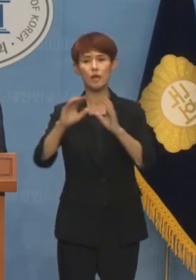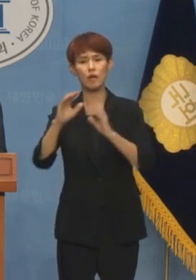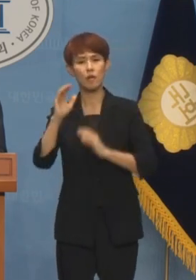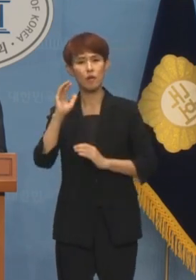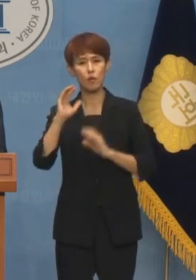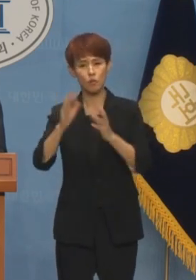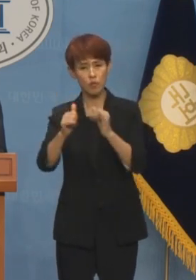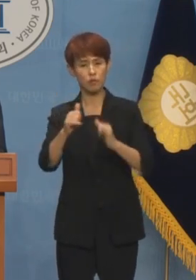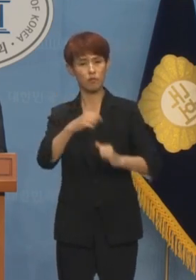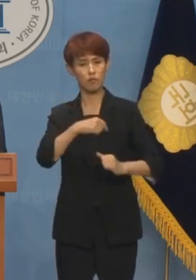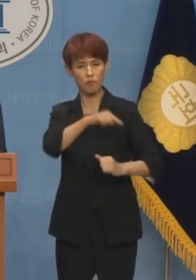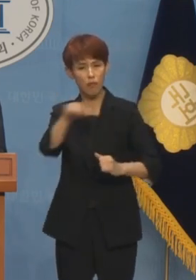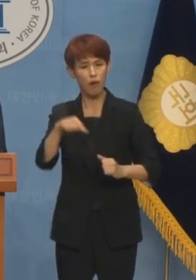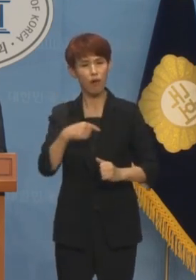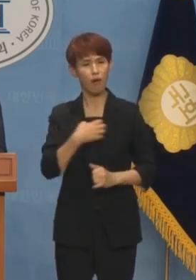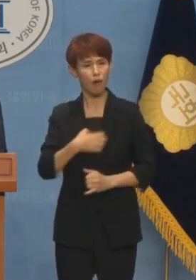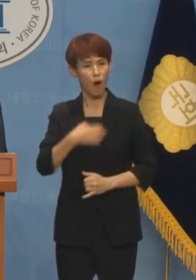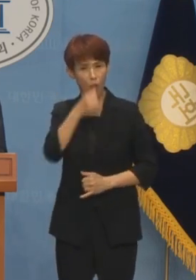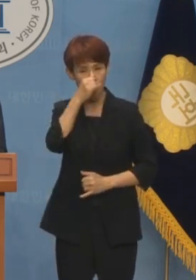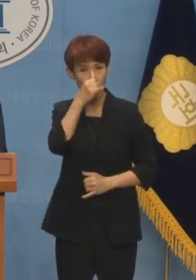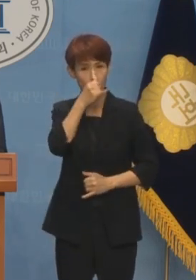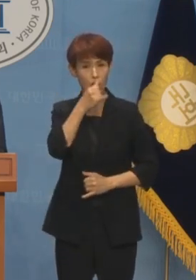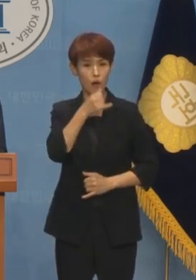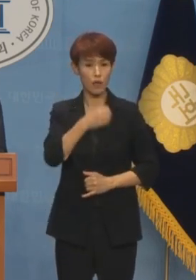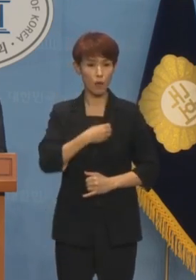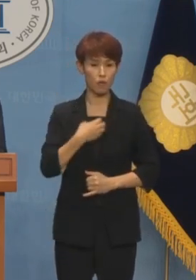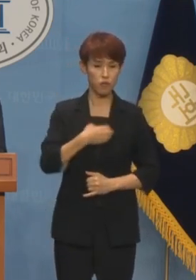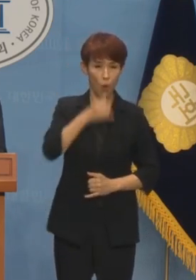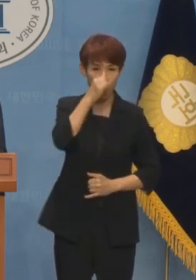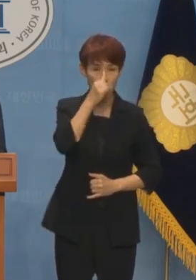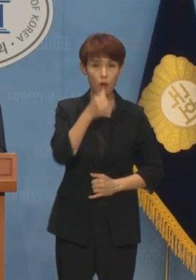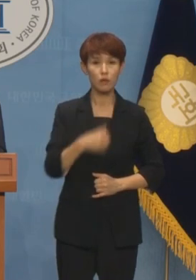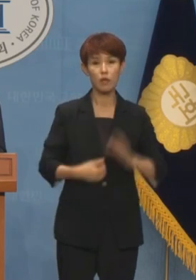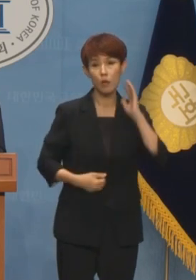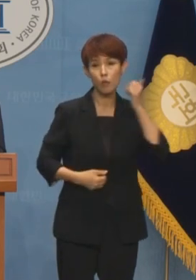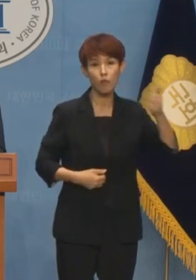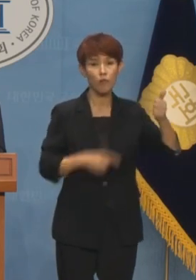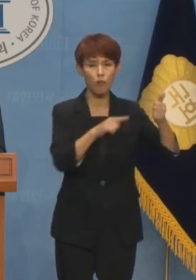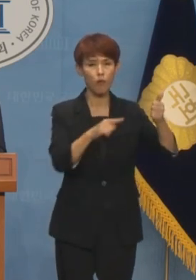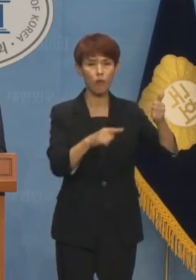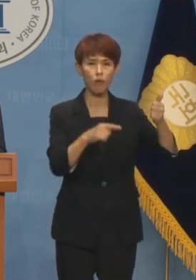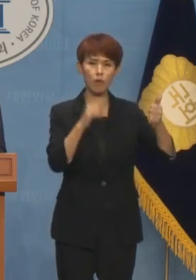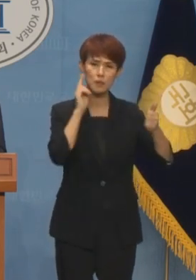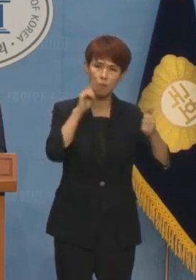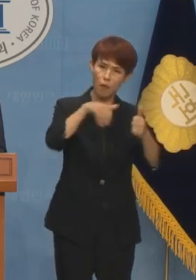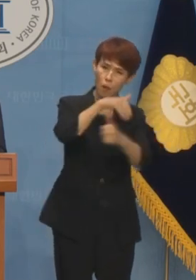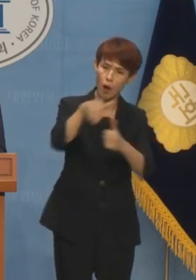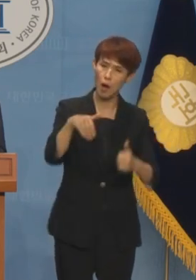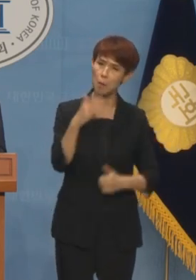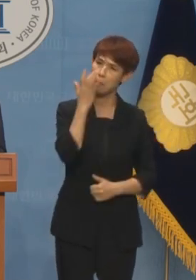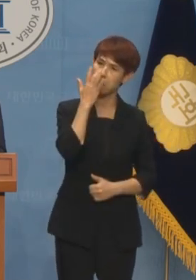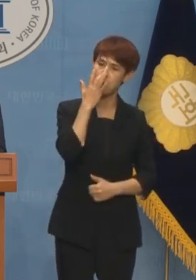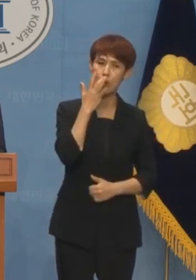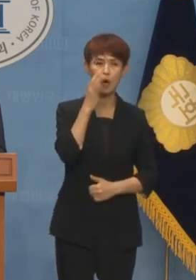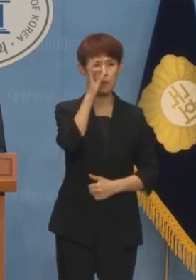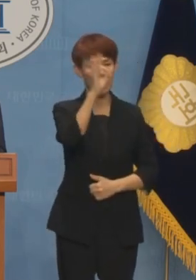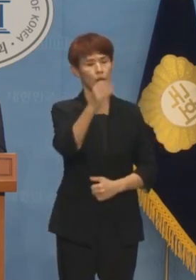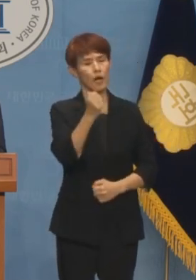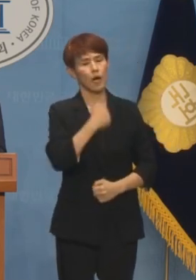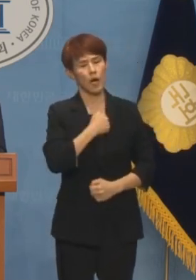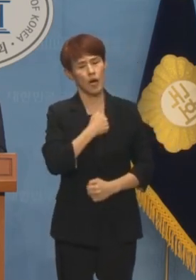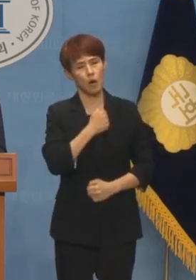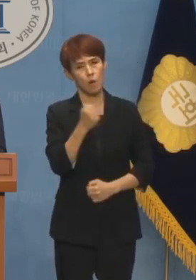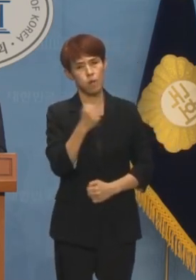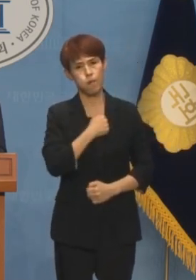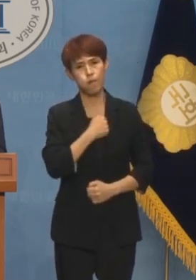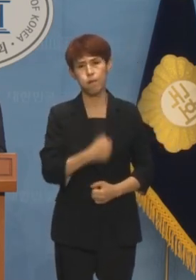이루는데 정작 당사자들은 위기의 심각성을 못 느끼는 듯한 모습에 탄식이